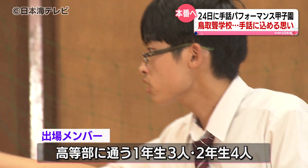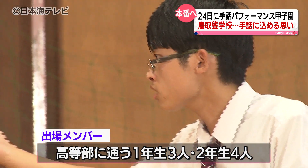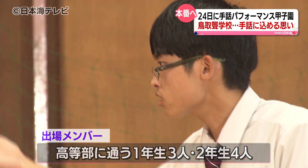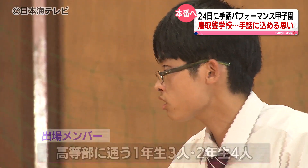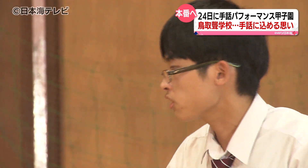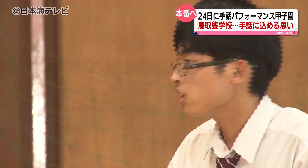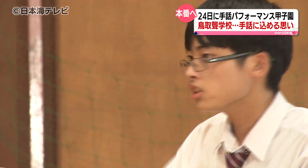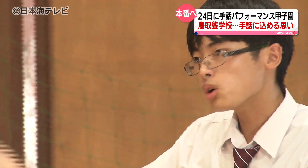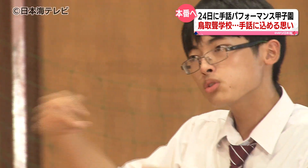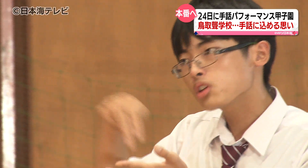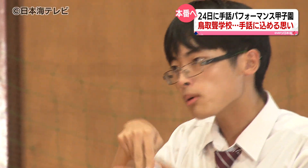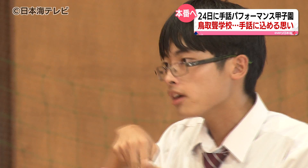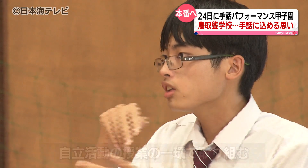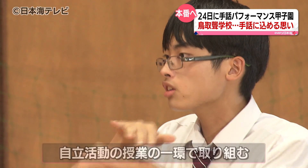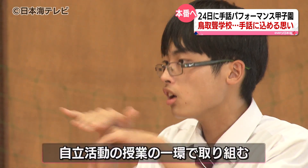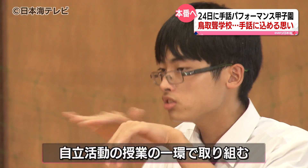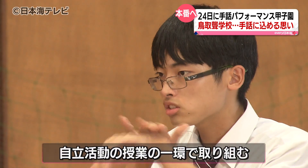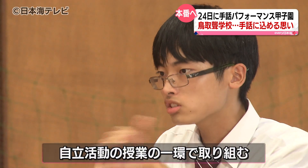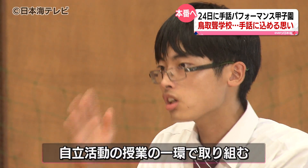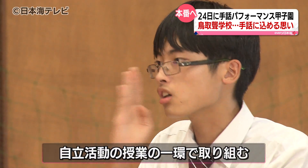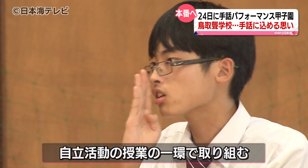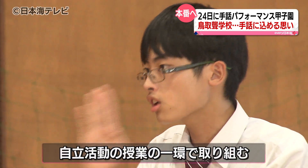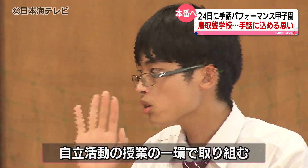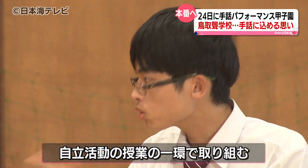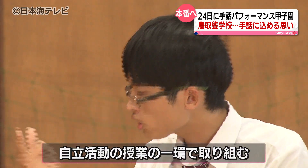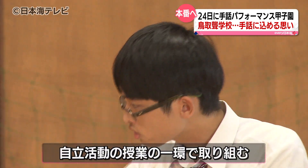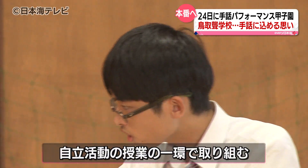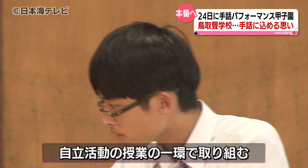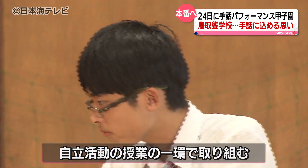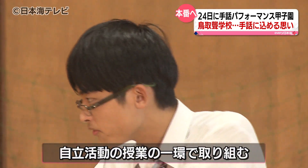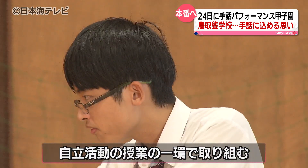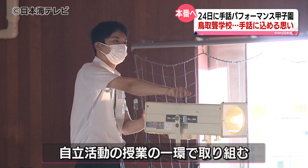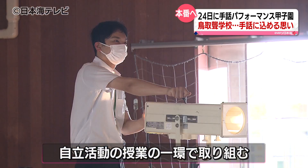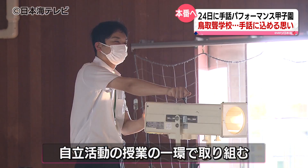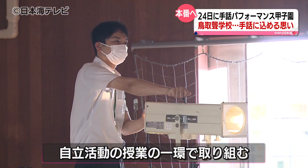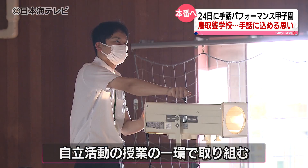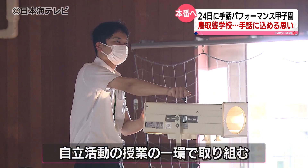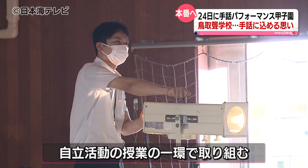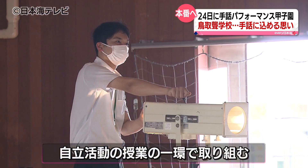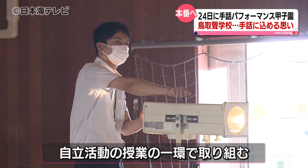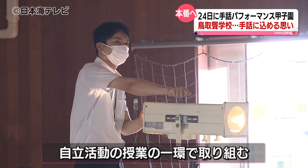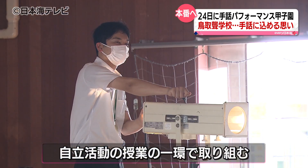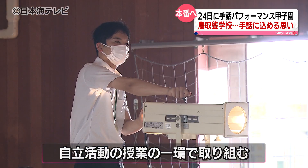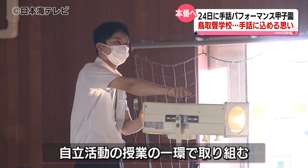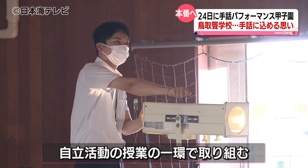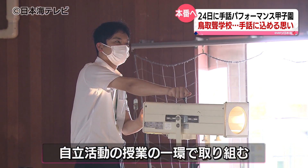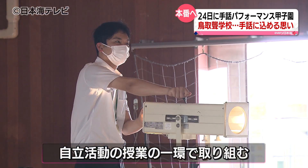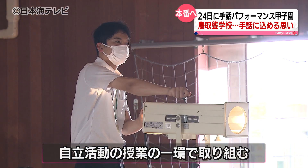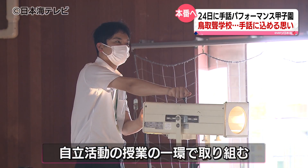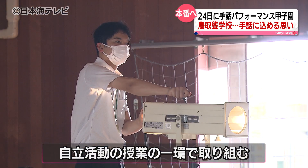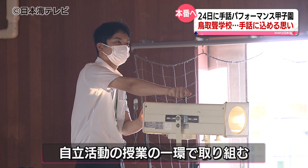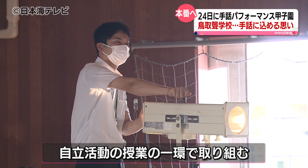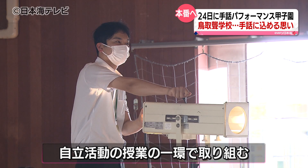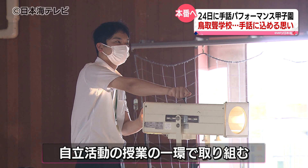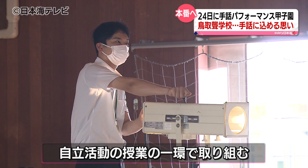人。自立活動の授業の一環でこの手話パフォーマンスに取り組んできました。